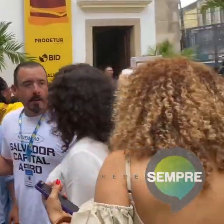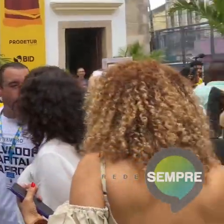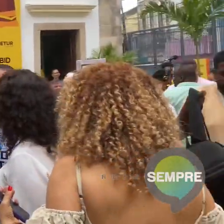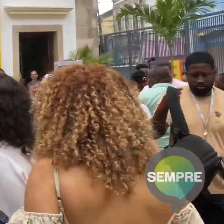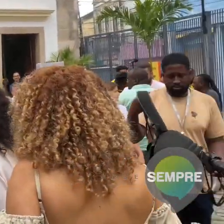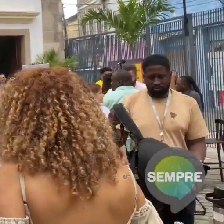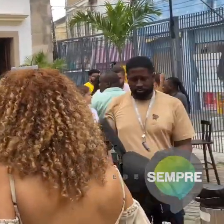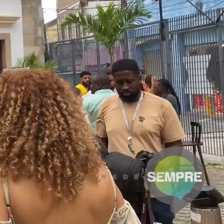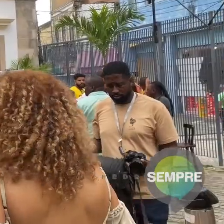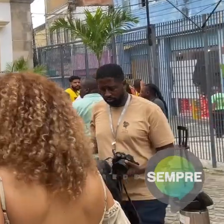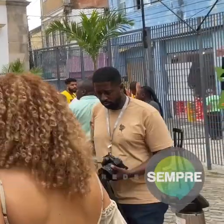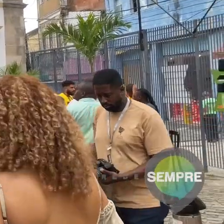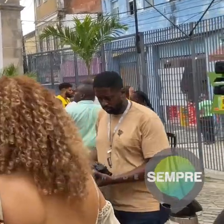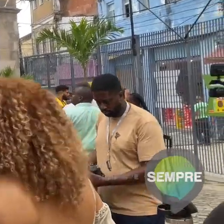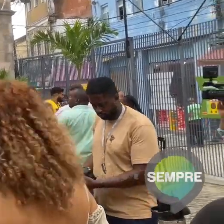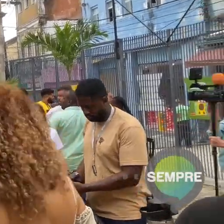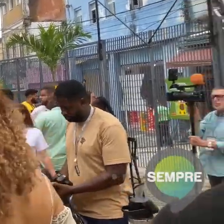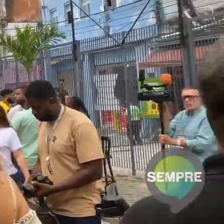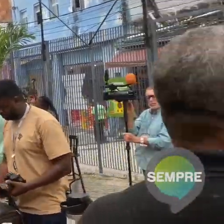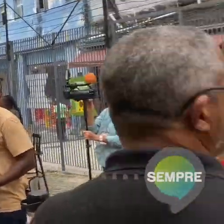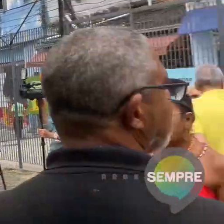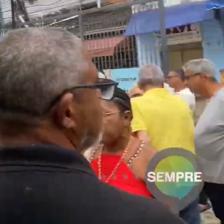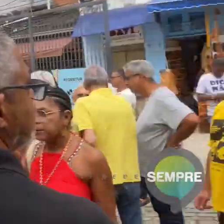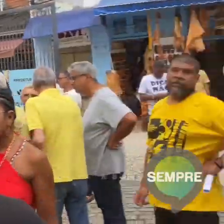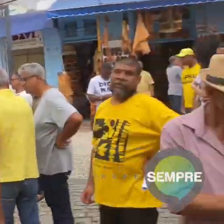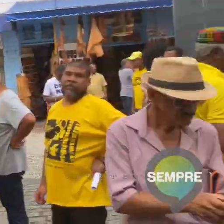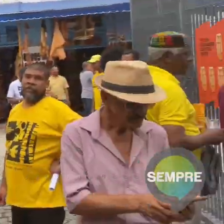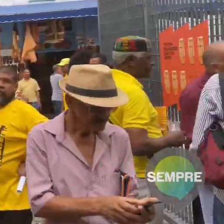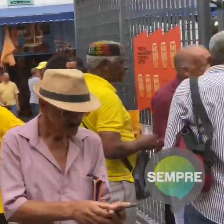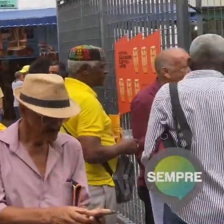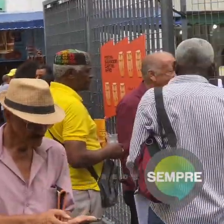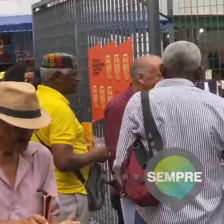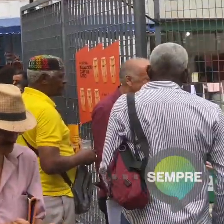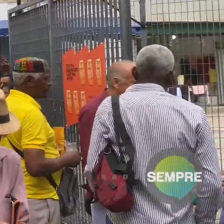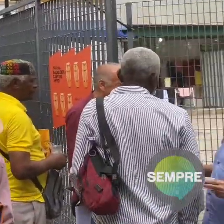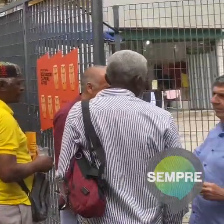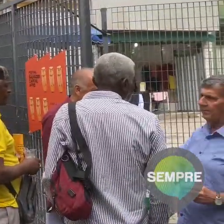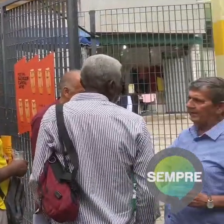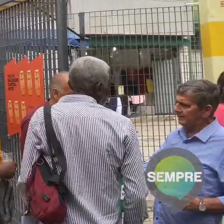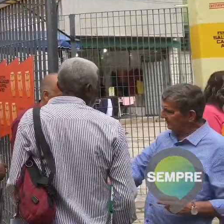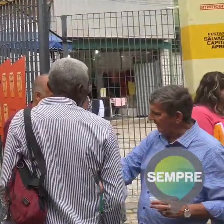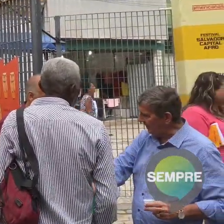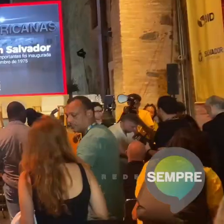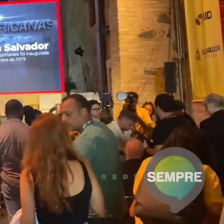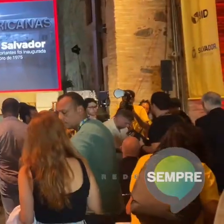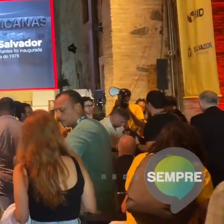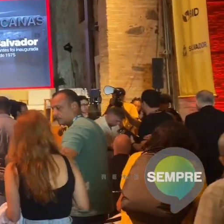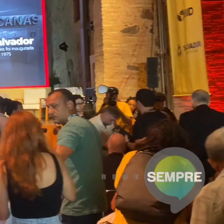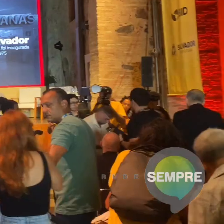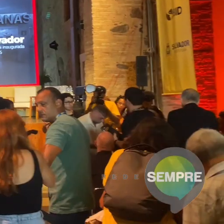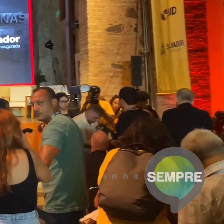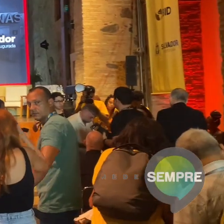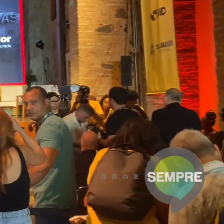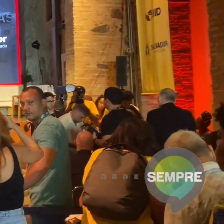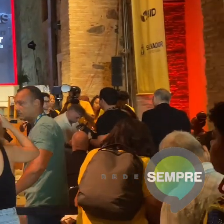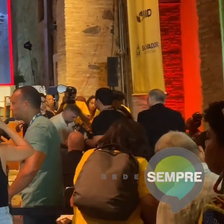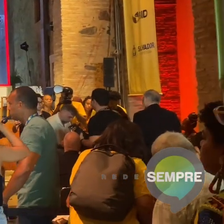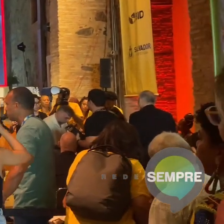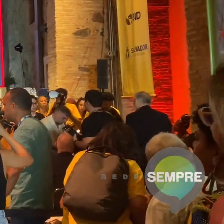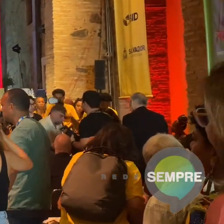objetivo: impulsionar o afroturismo e a economia criativa que pulsa na cidade mais negra fora da África.